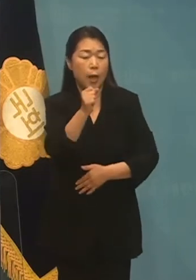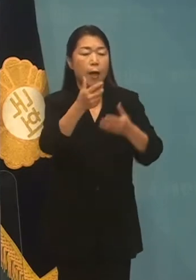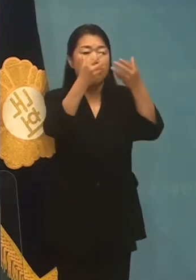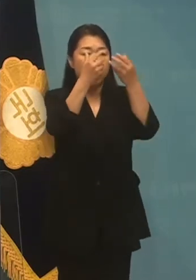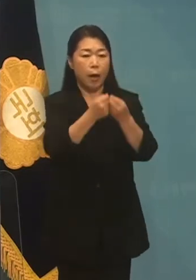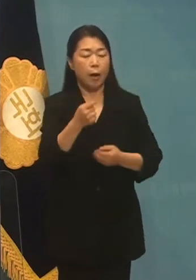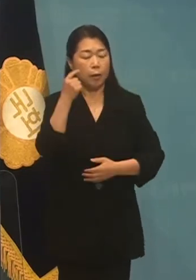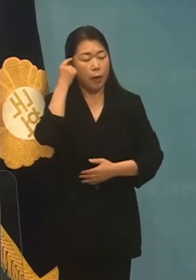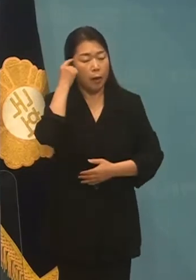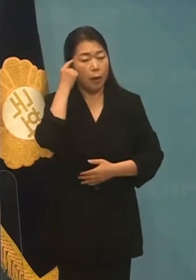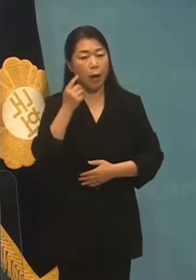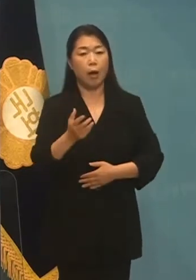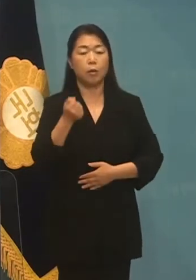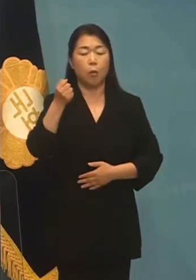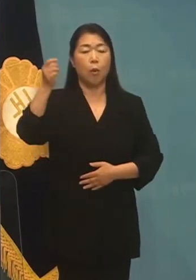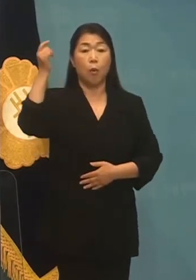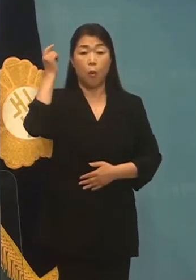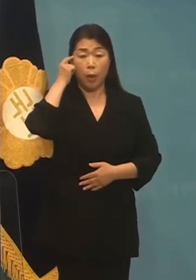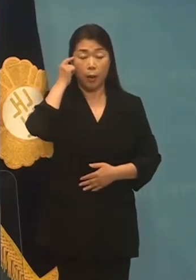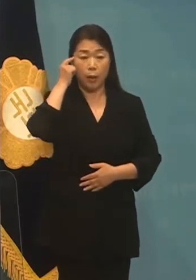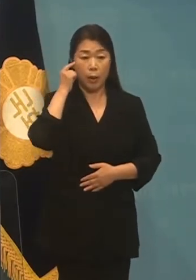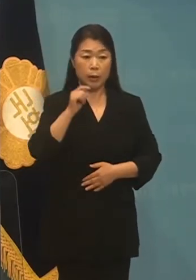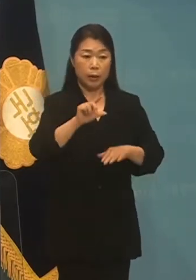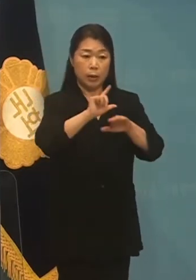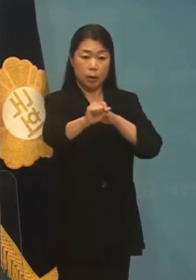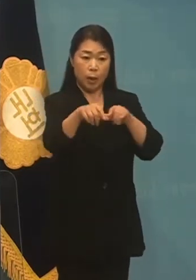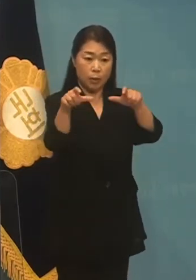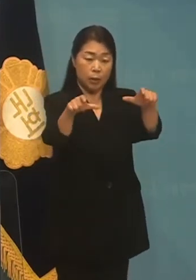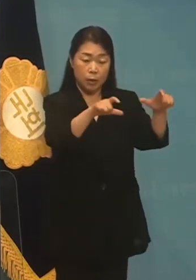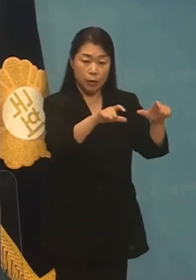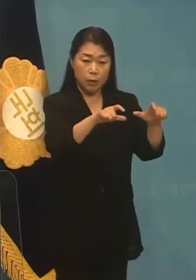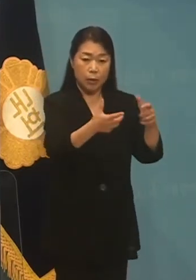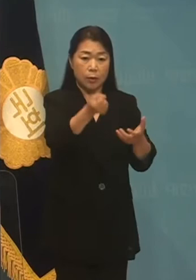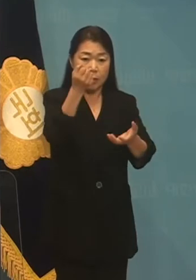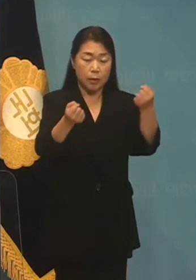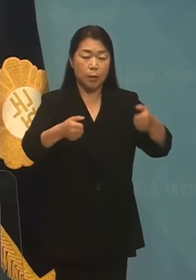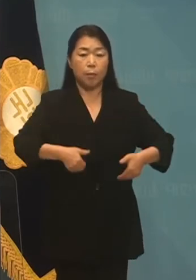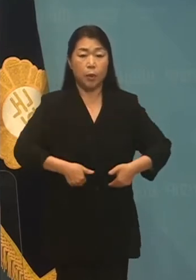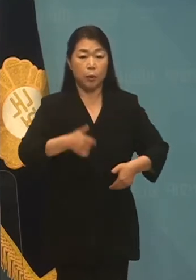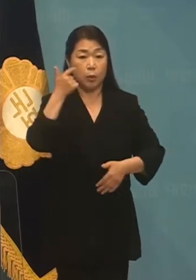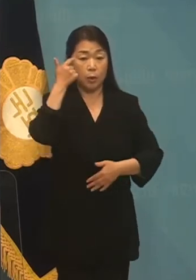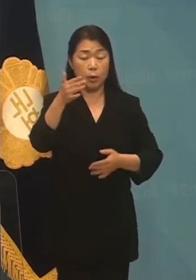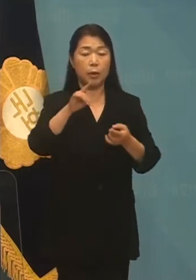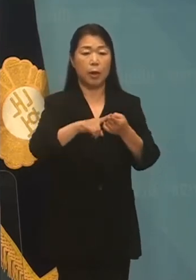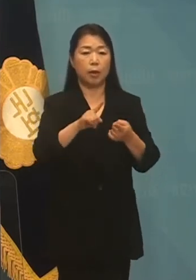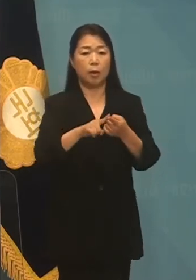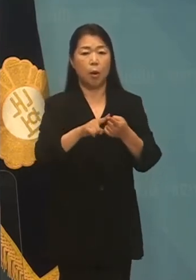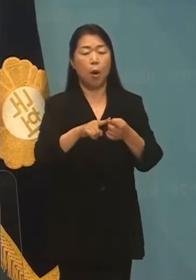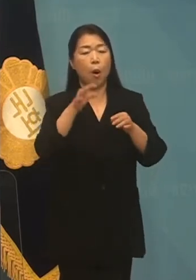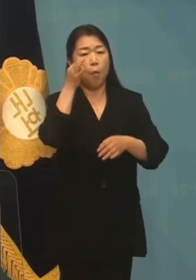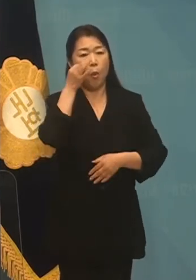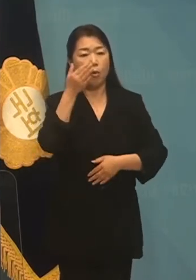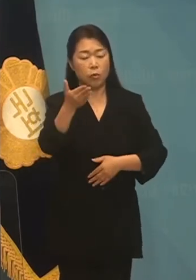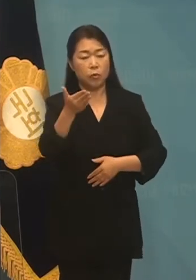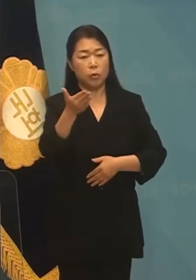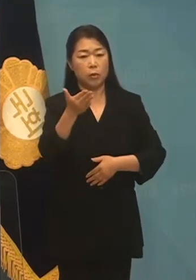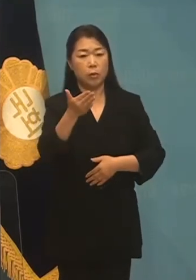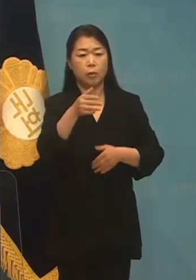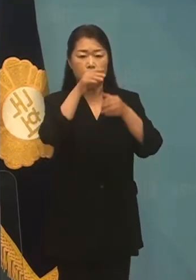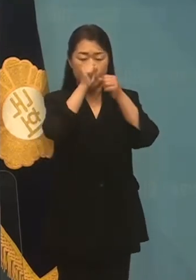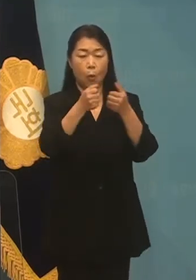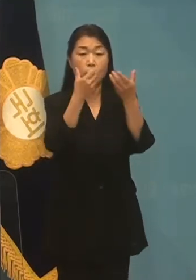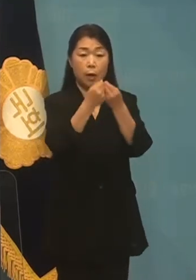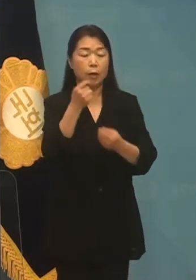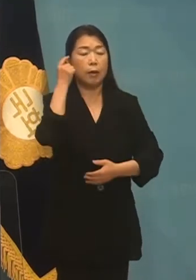사례라고 생각했고, 왜 지방자치가 필요한지 보여주는 메시지라고